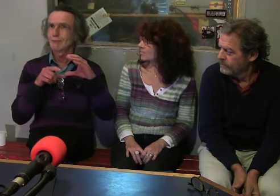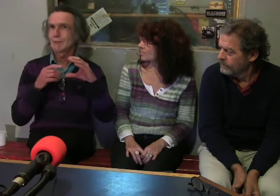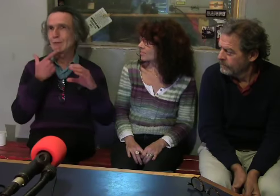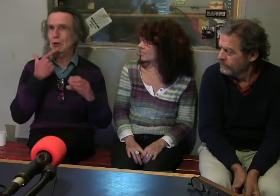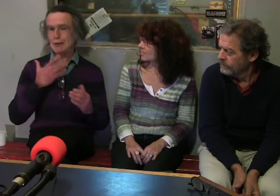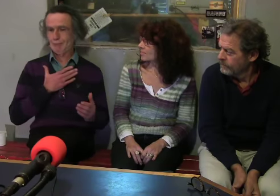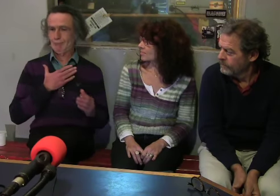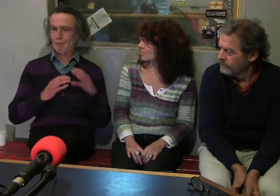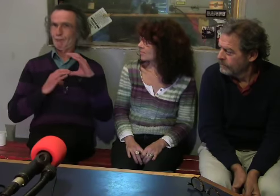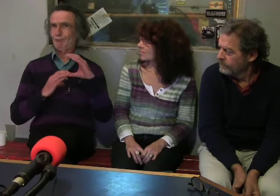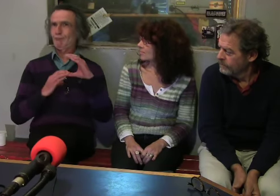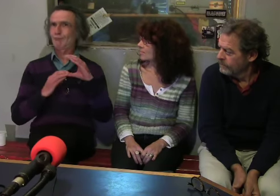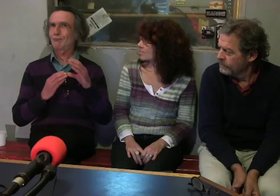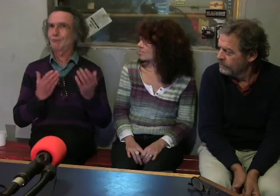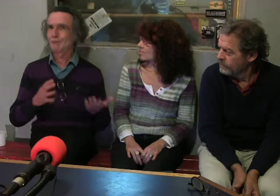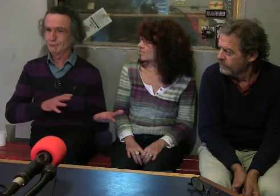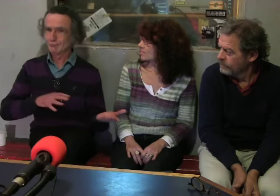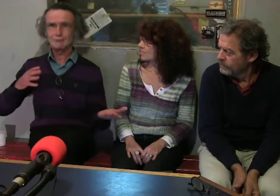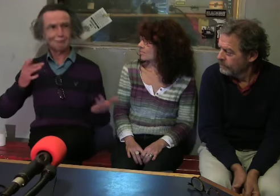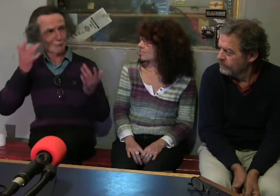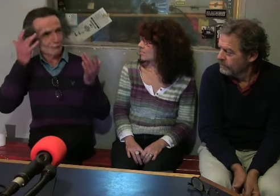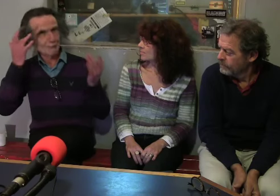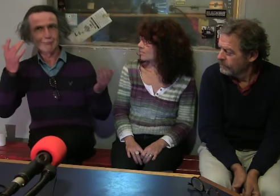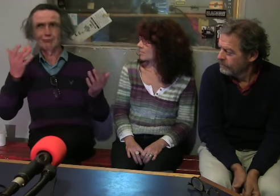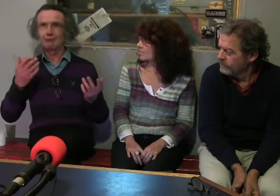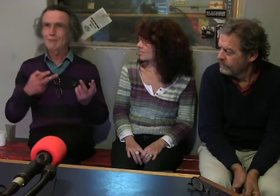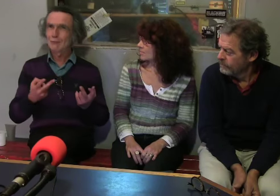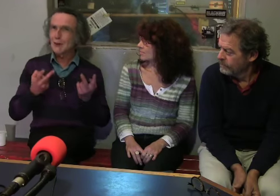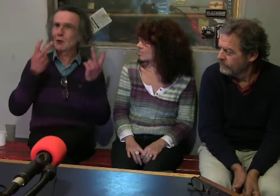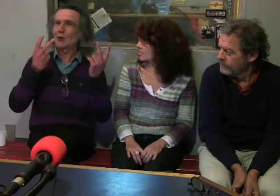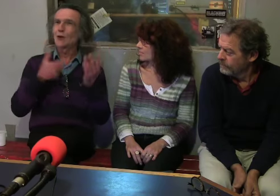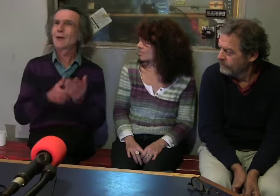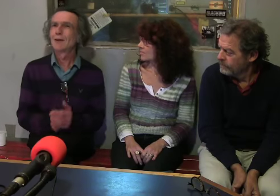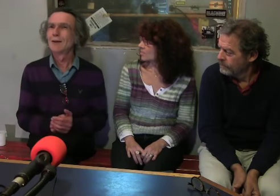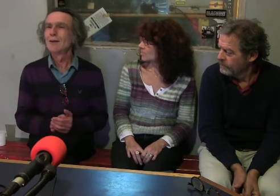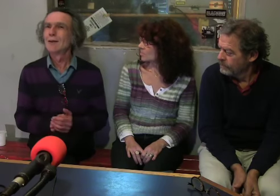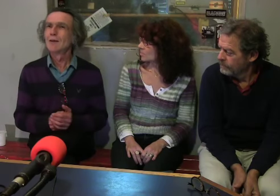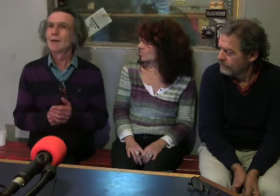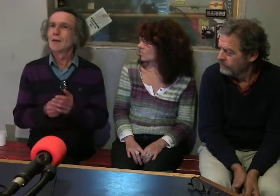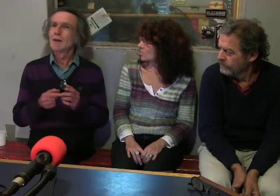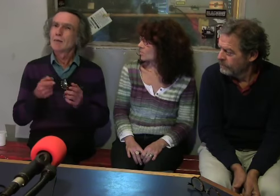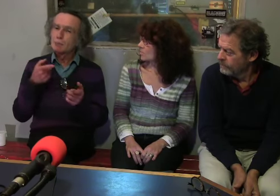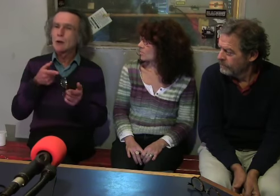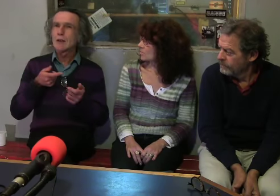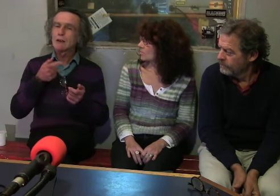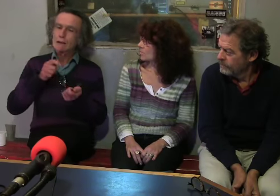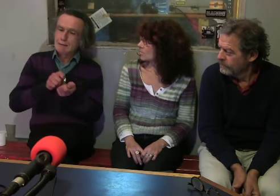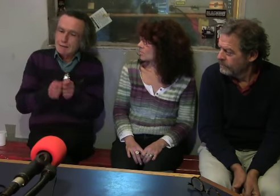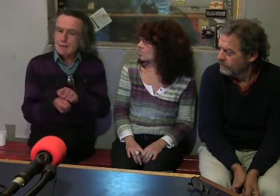l'écrire. Nous, on met un S majuscule pour signifier que c'est pour valoriser le sens du mot, pour dire que